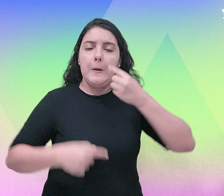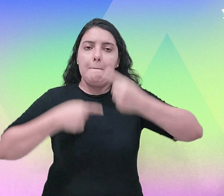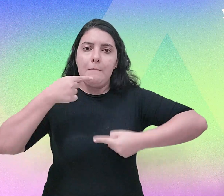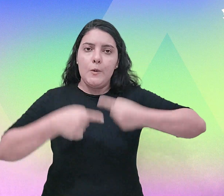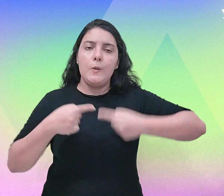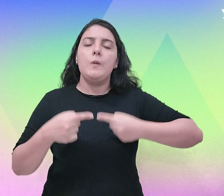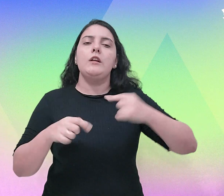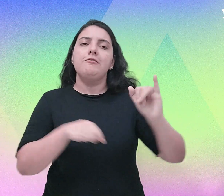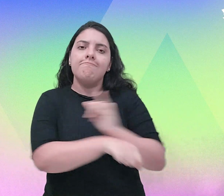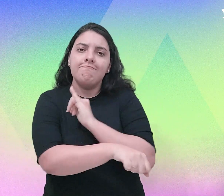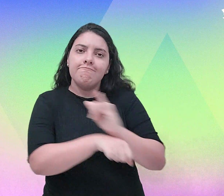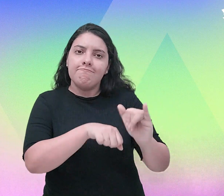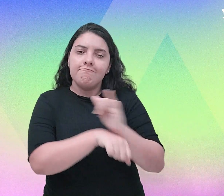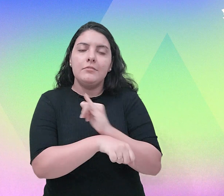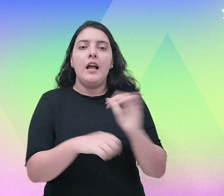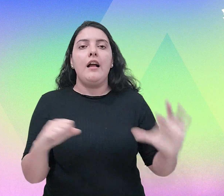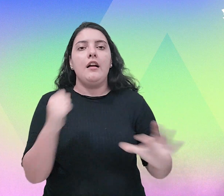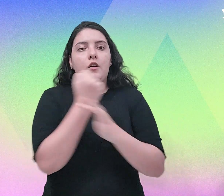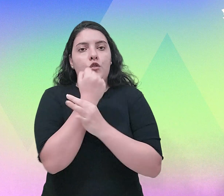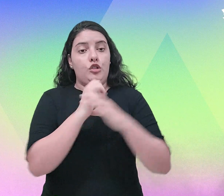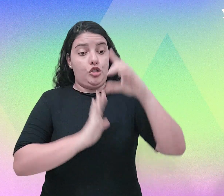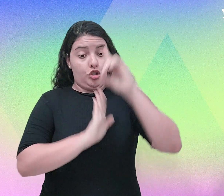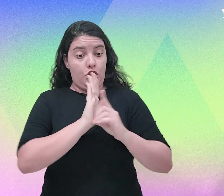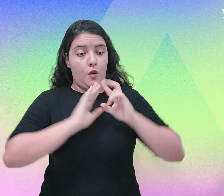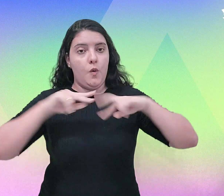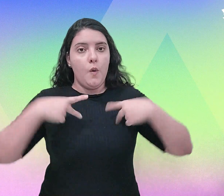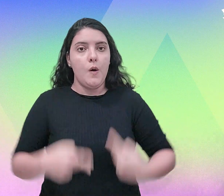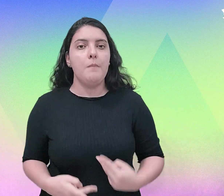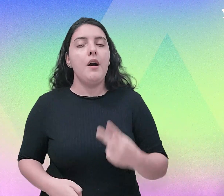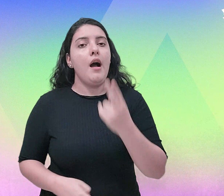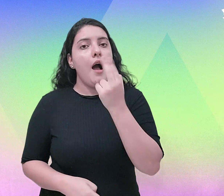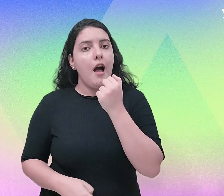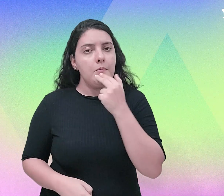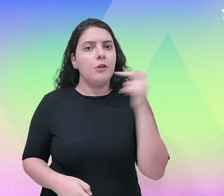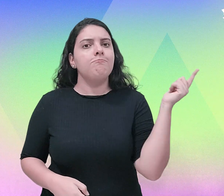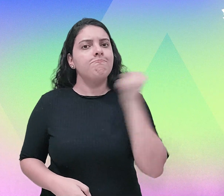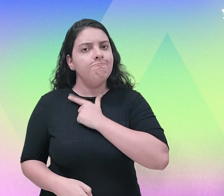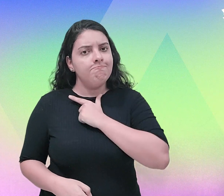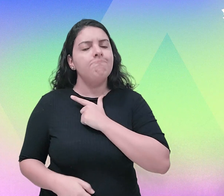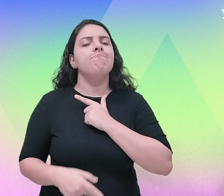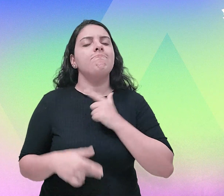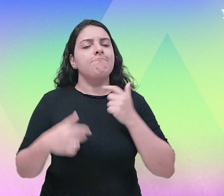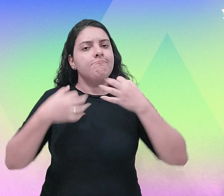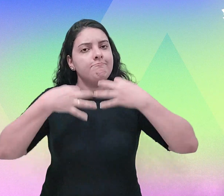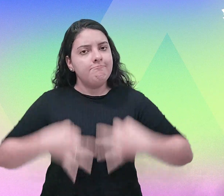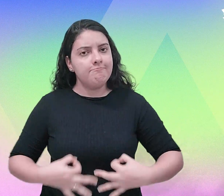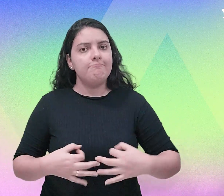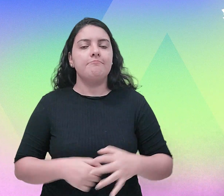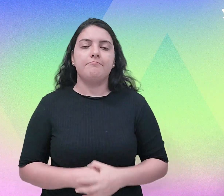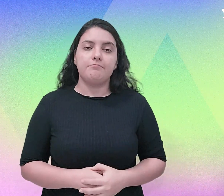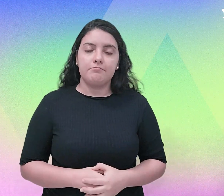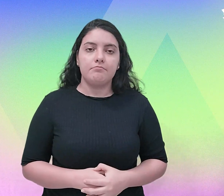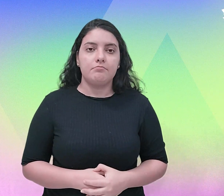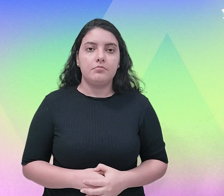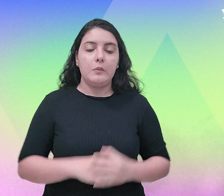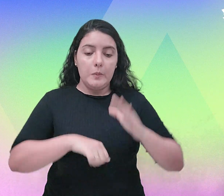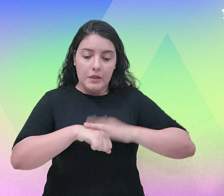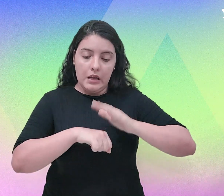públicas estratégicas para a garantia do direito humano à Alimentação adequada e da soberania alimentar desenvolver